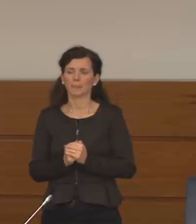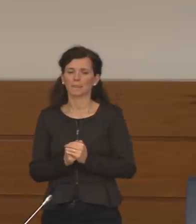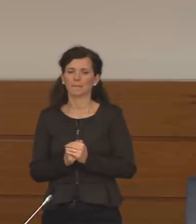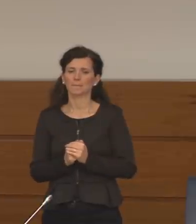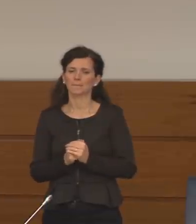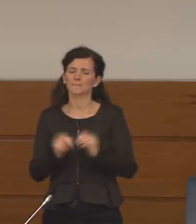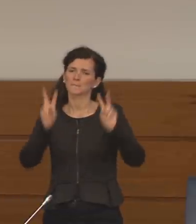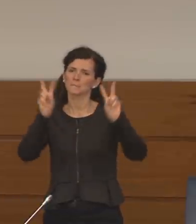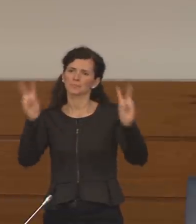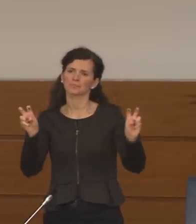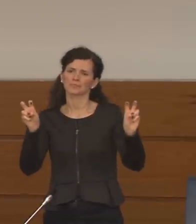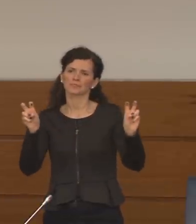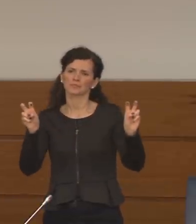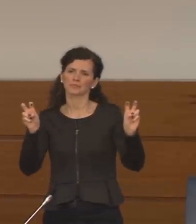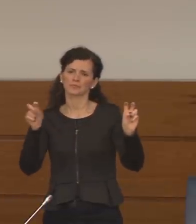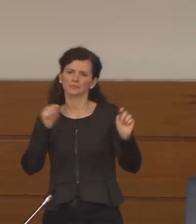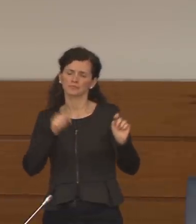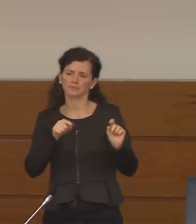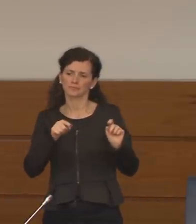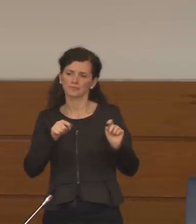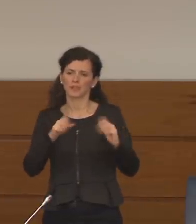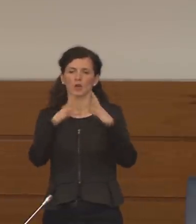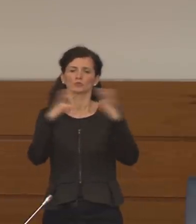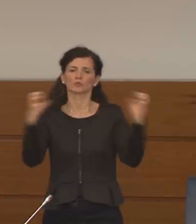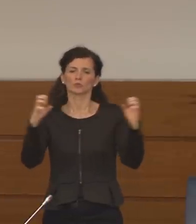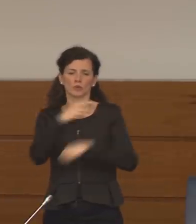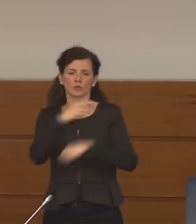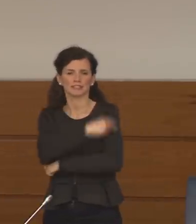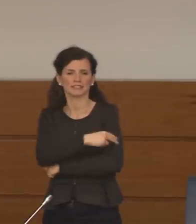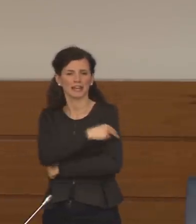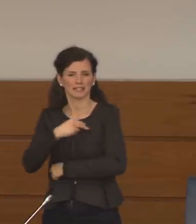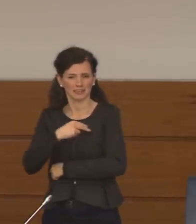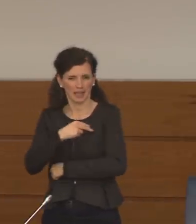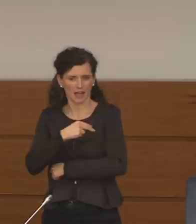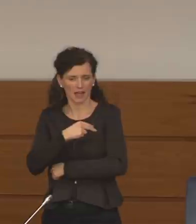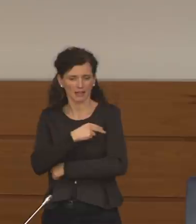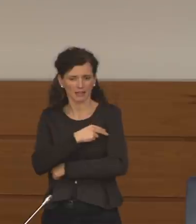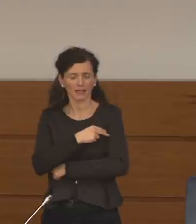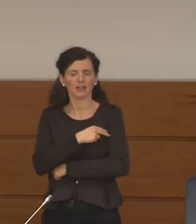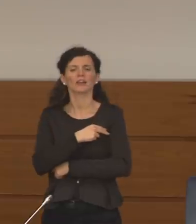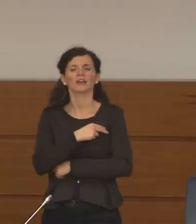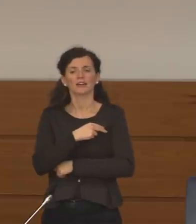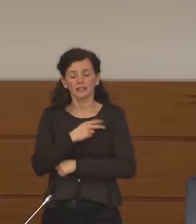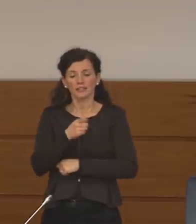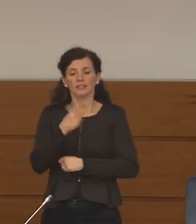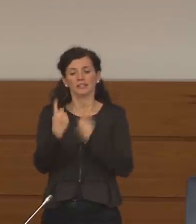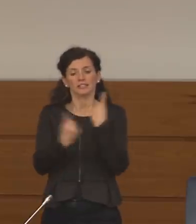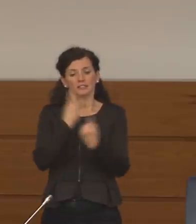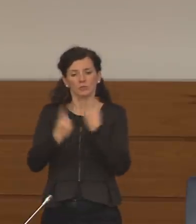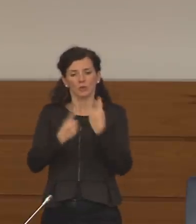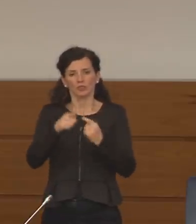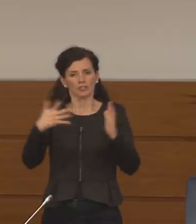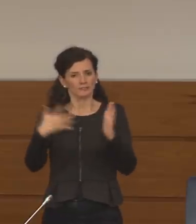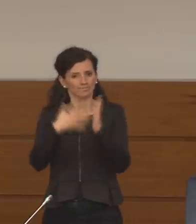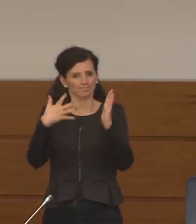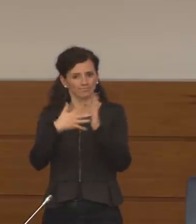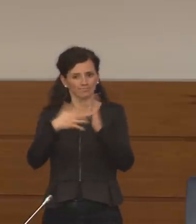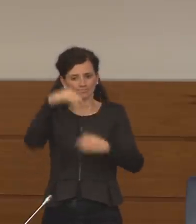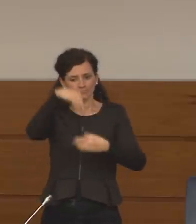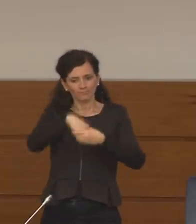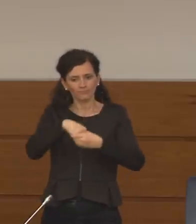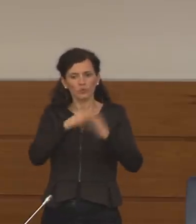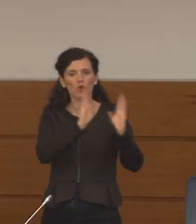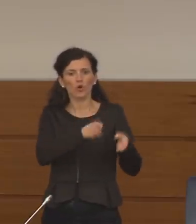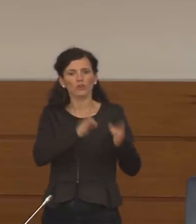della strutture sanitarie e in particolar modo della criticità che gli ospedali della